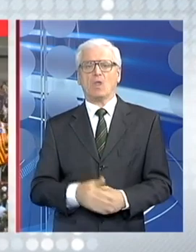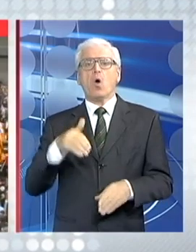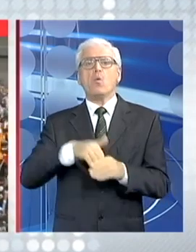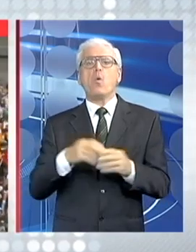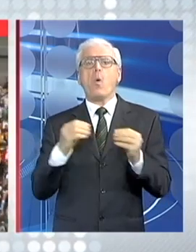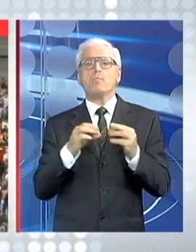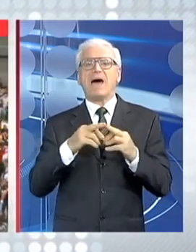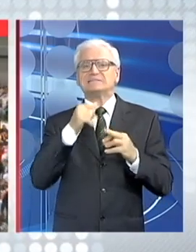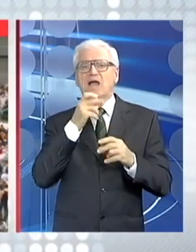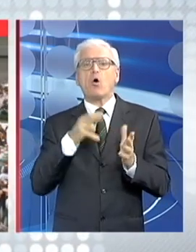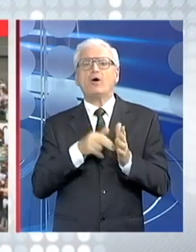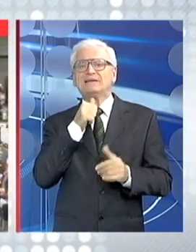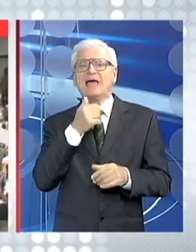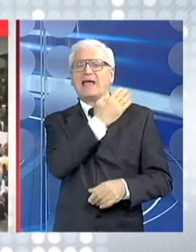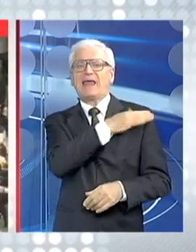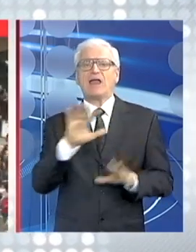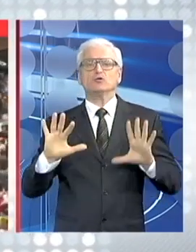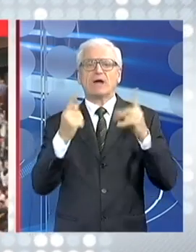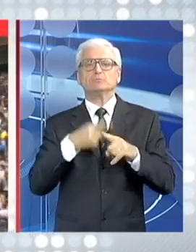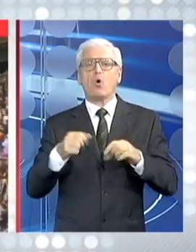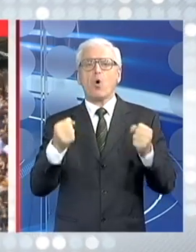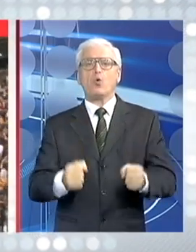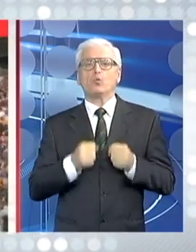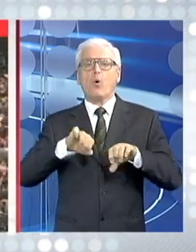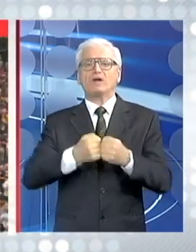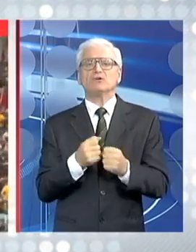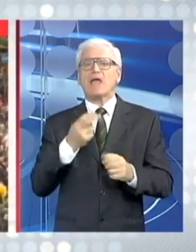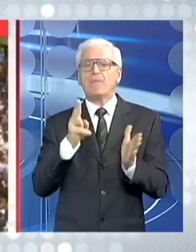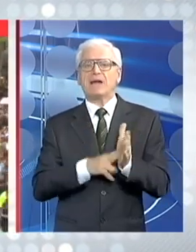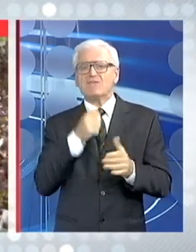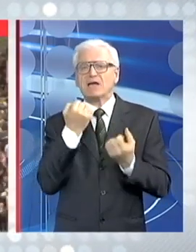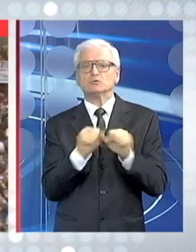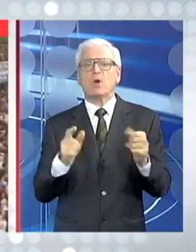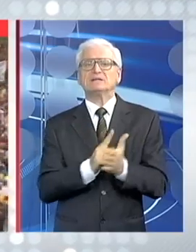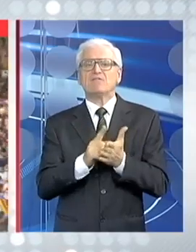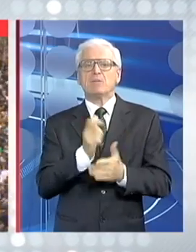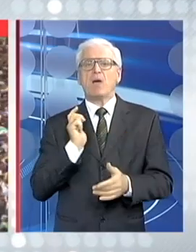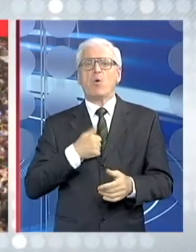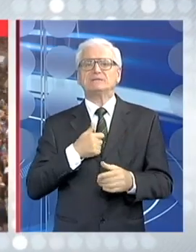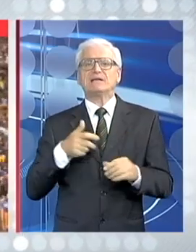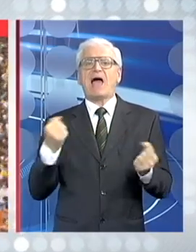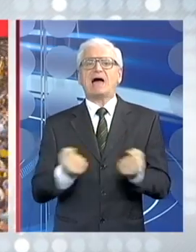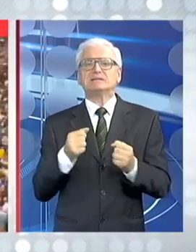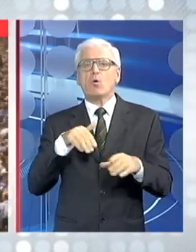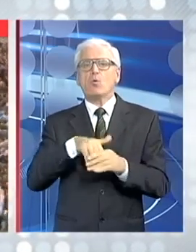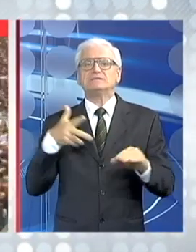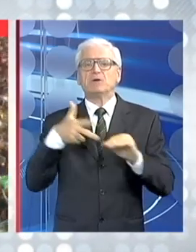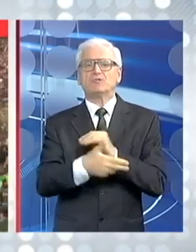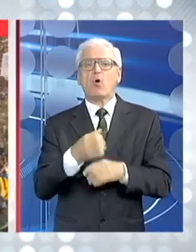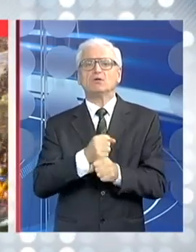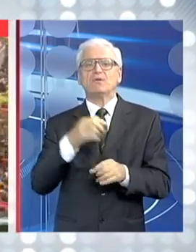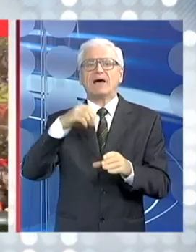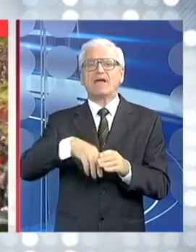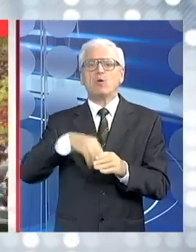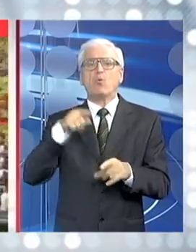U Barceloni je generalni štrajk zbog grubog kršenja prava i sloboda tokom policijske akcije u sprečavanju održavanja referenduma u